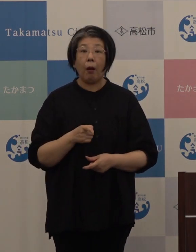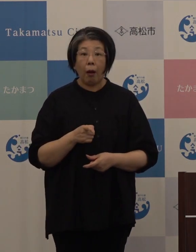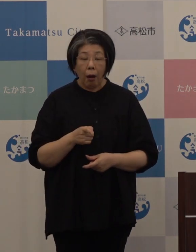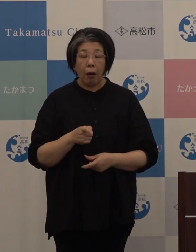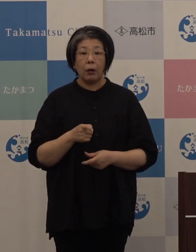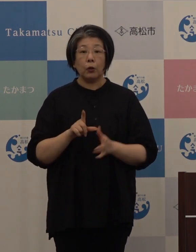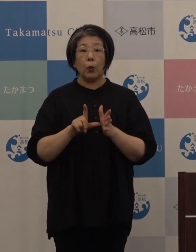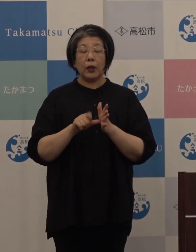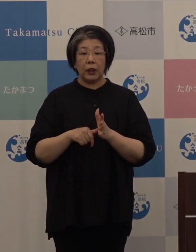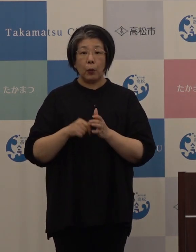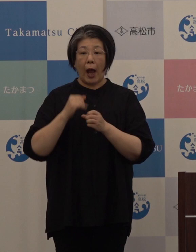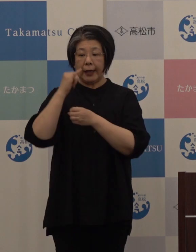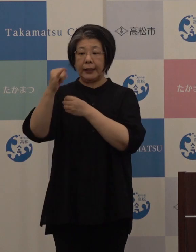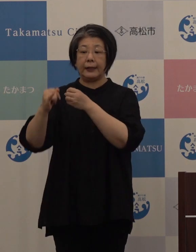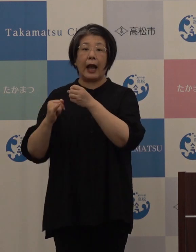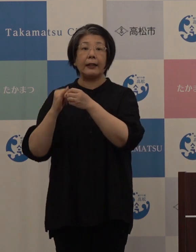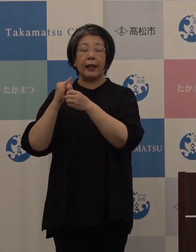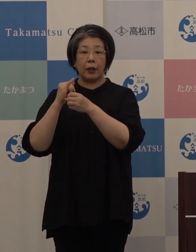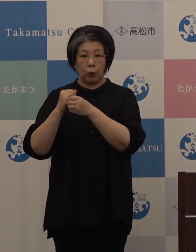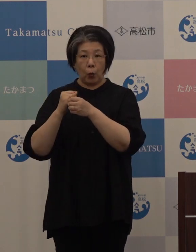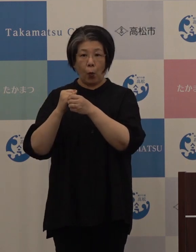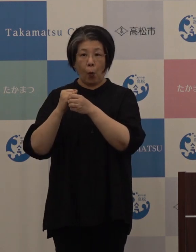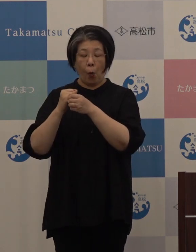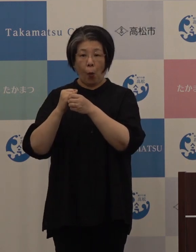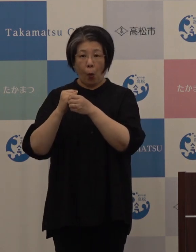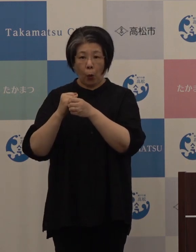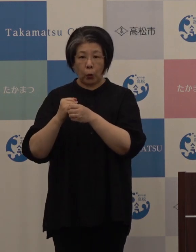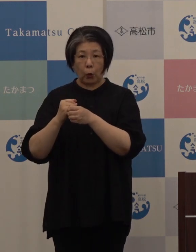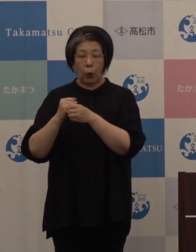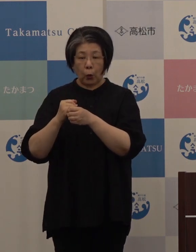合には、オンラインの本市の接種券発行